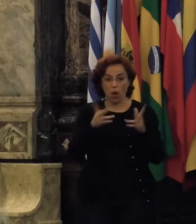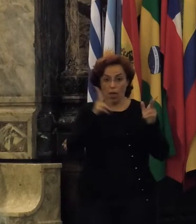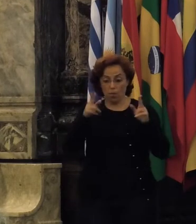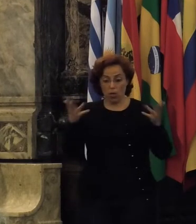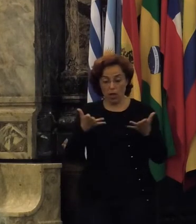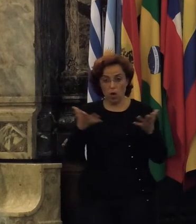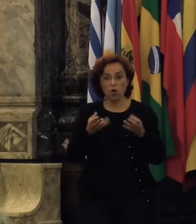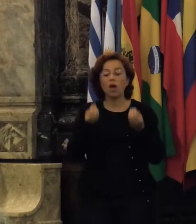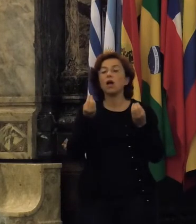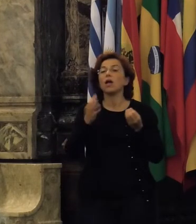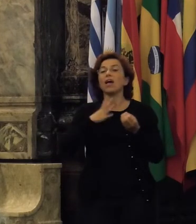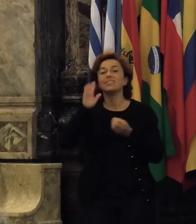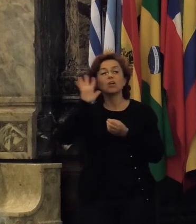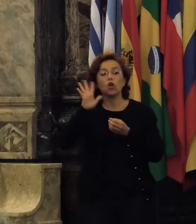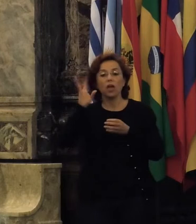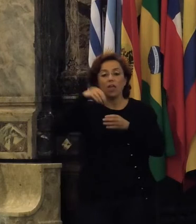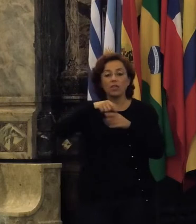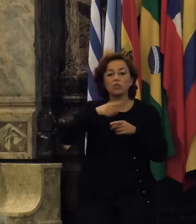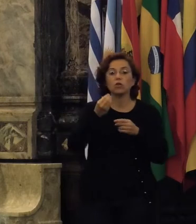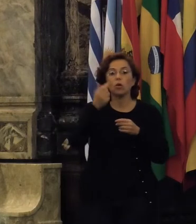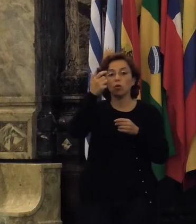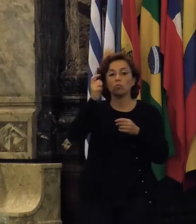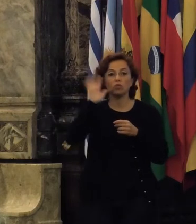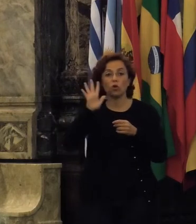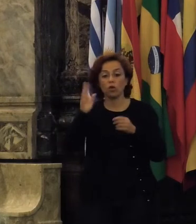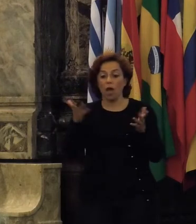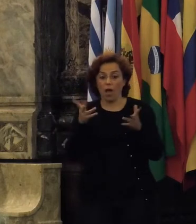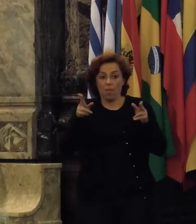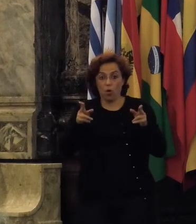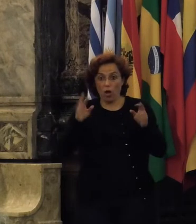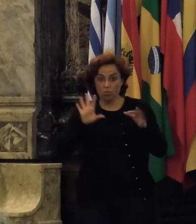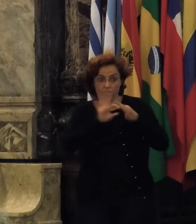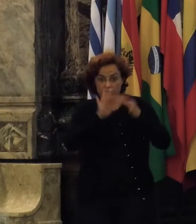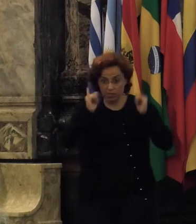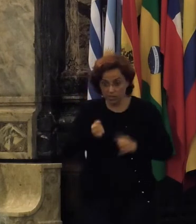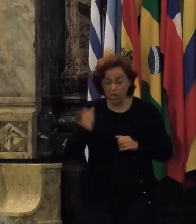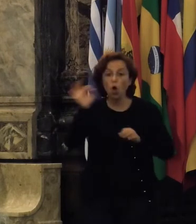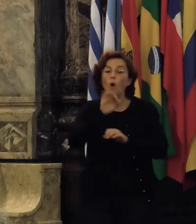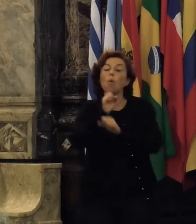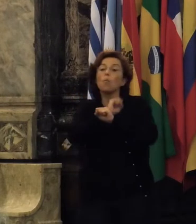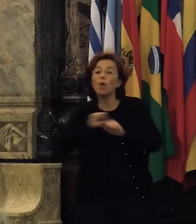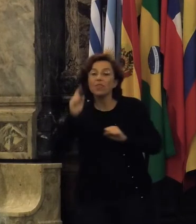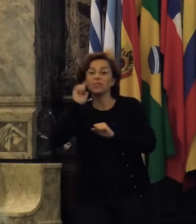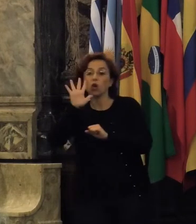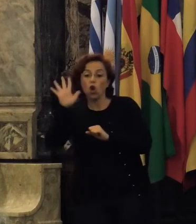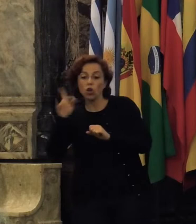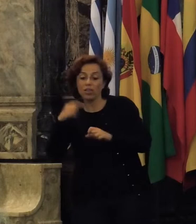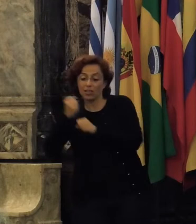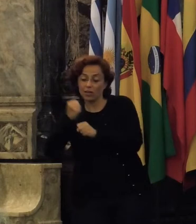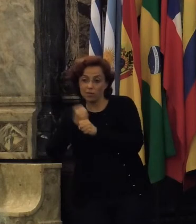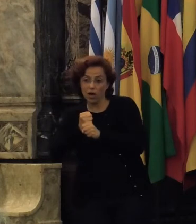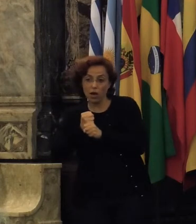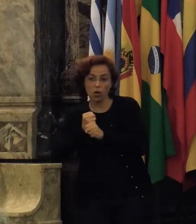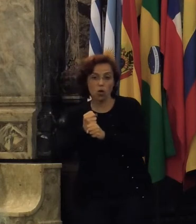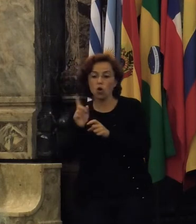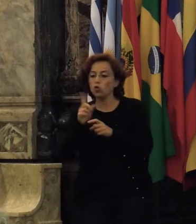contemporaneidad? ¿Qué le implica a la psicología ser considerada como contemporánea? ¿Y si pueden la psicología y sus prácticas no quedar subordinados